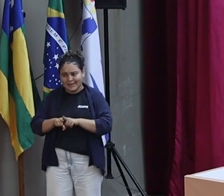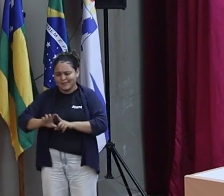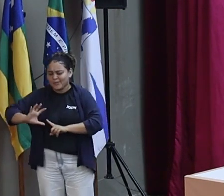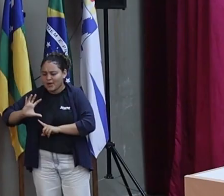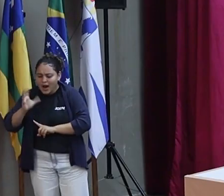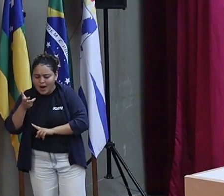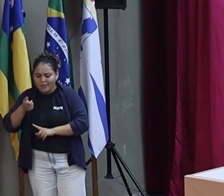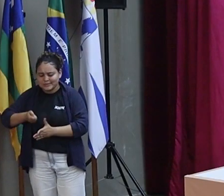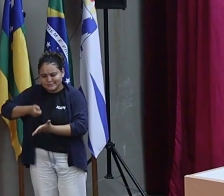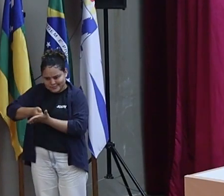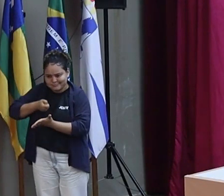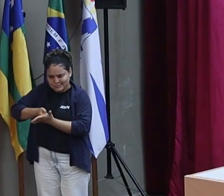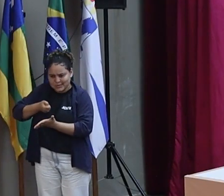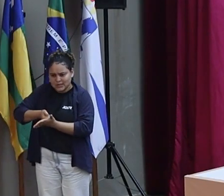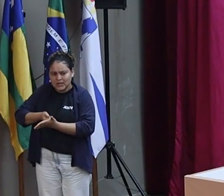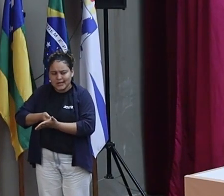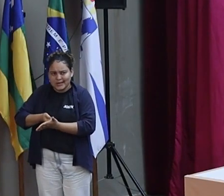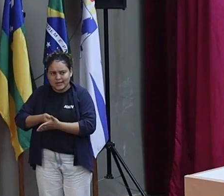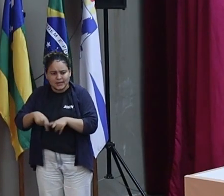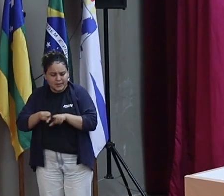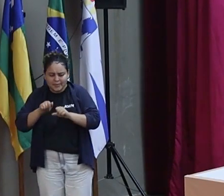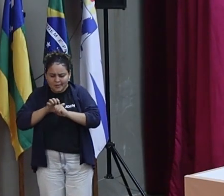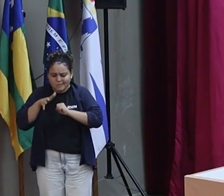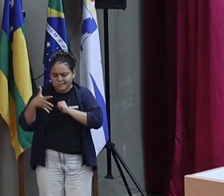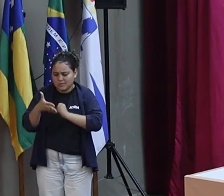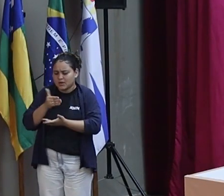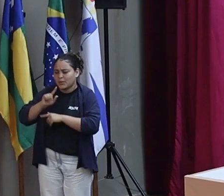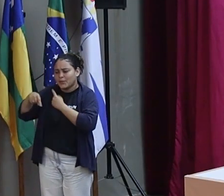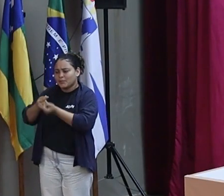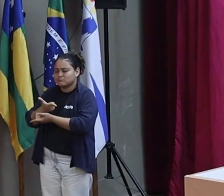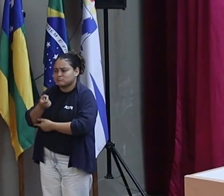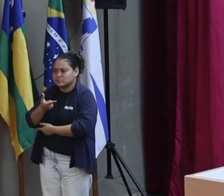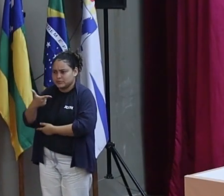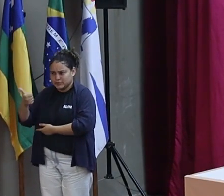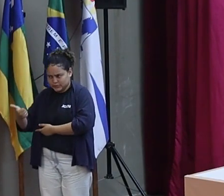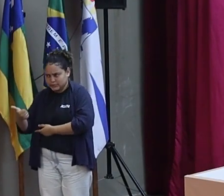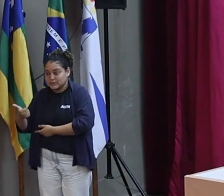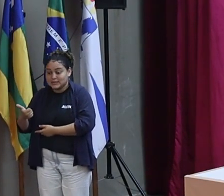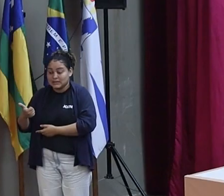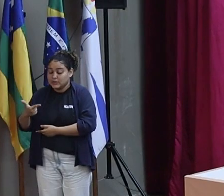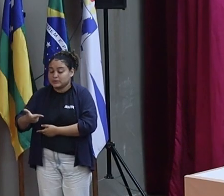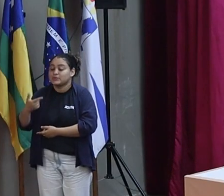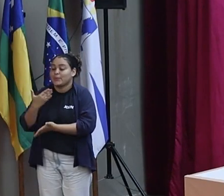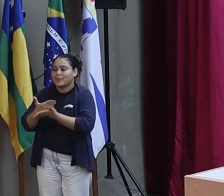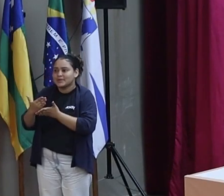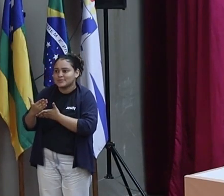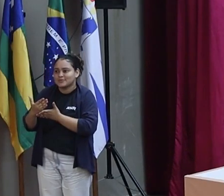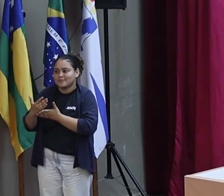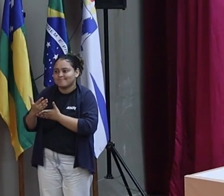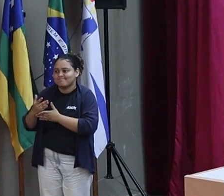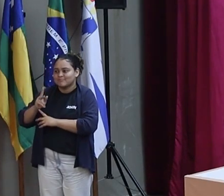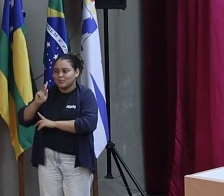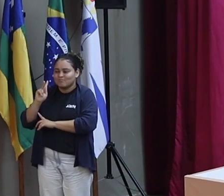fatos históricos da pandemia, né, a partir de 2012, nós vivemos também um grande fato histórico, que foi a Lei de